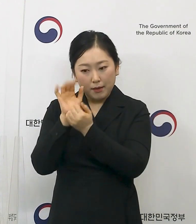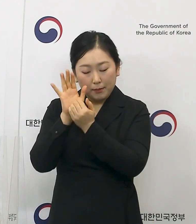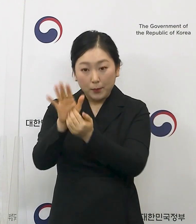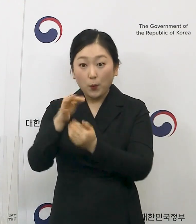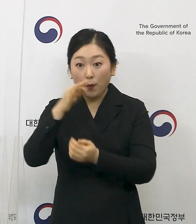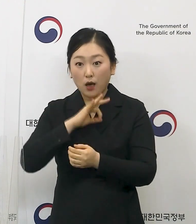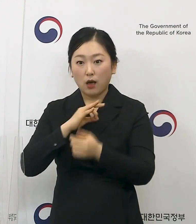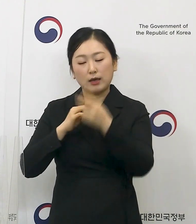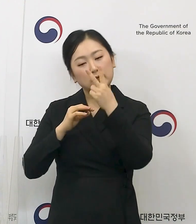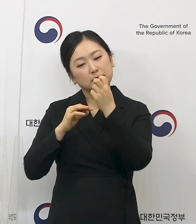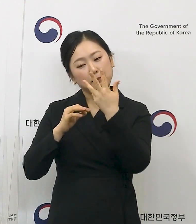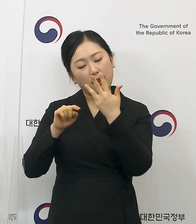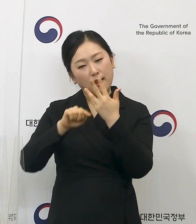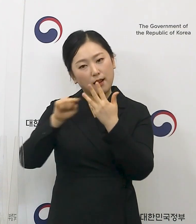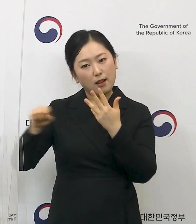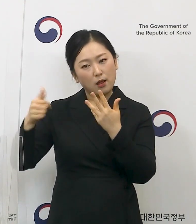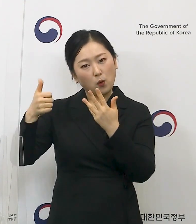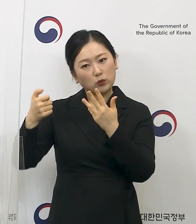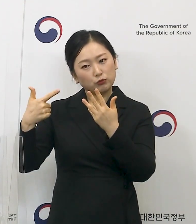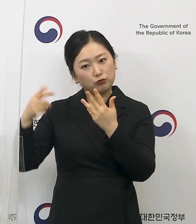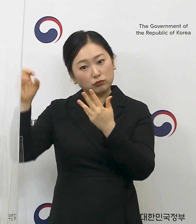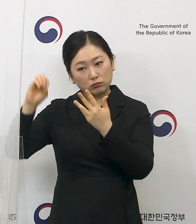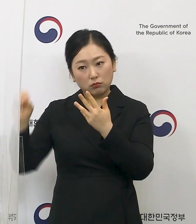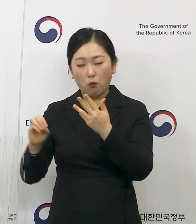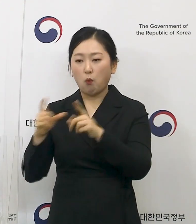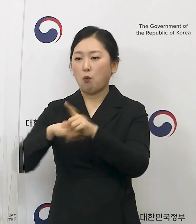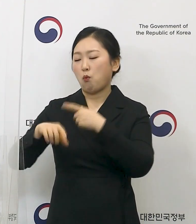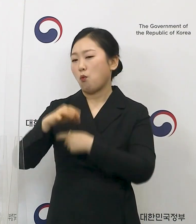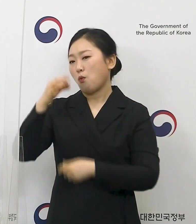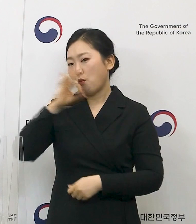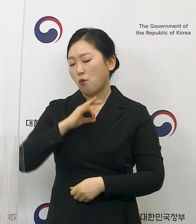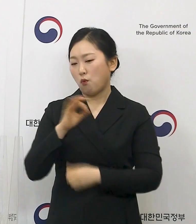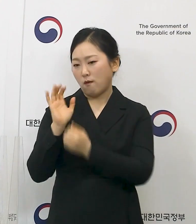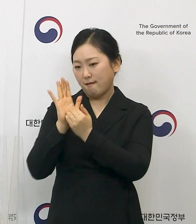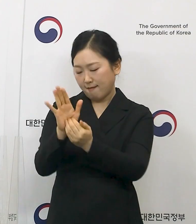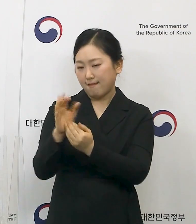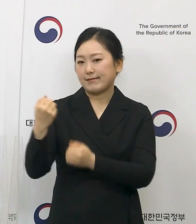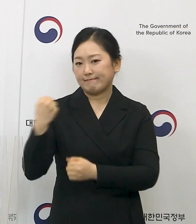28%에서 56% 나타나는 것으로 확인되었습니다.